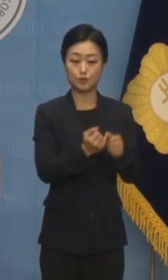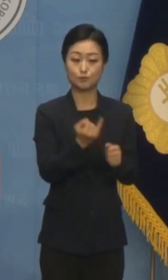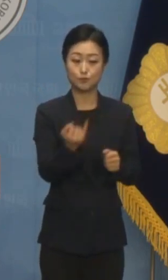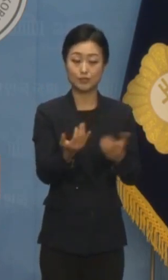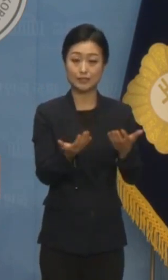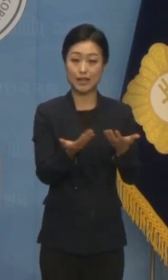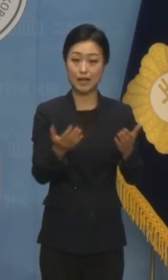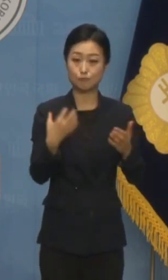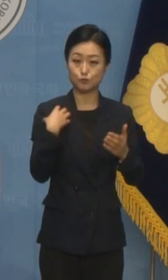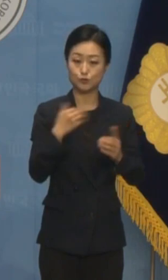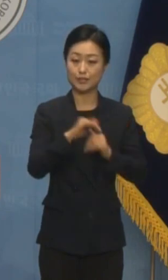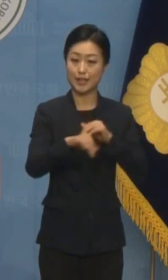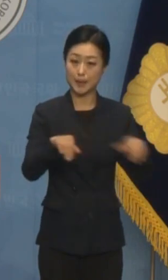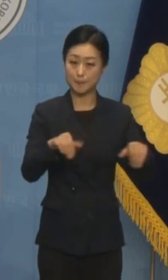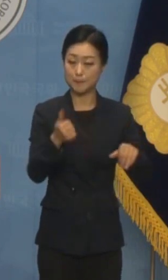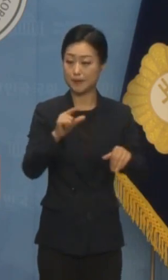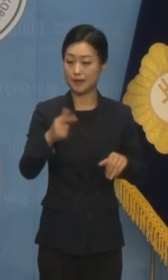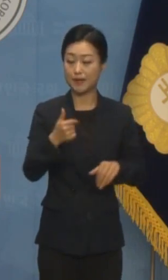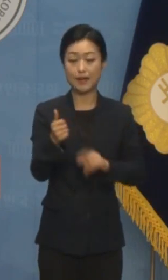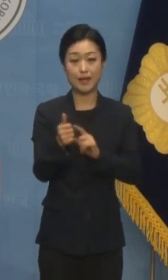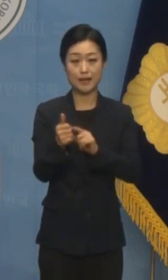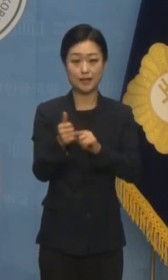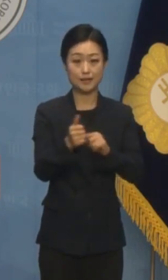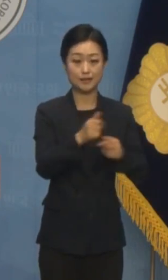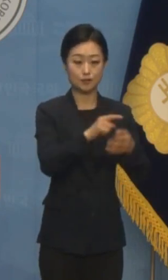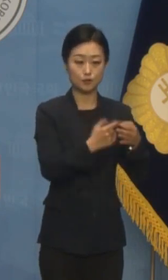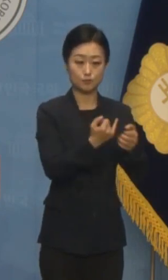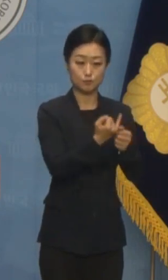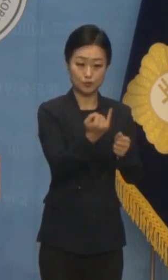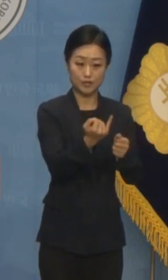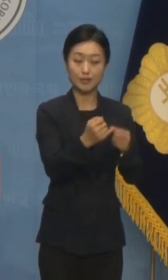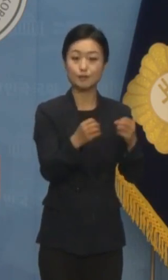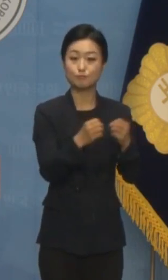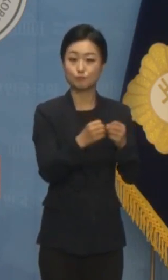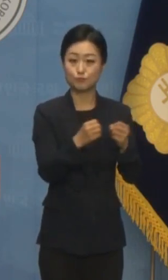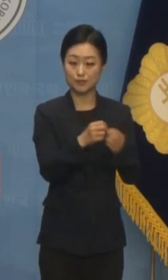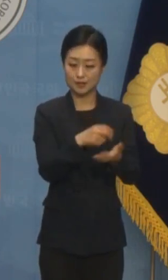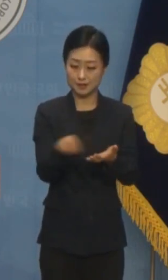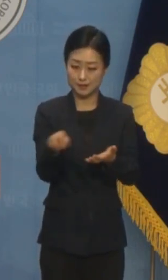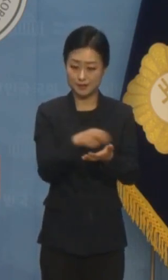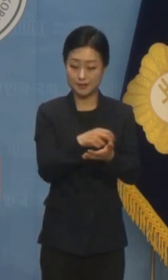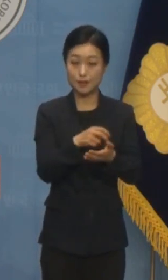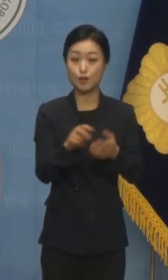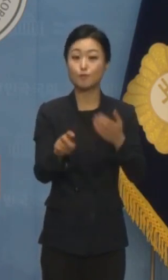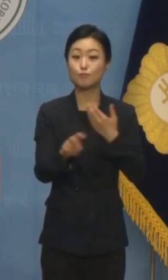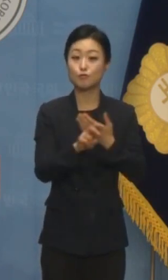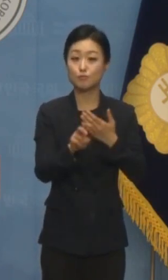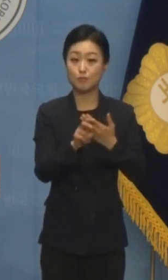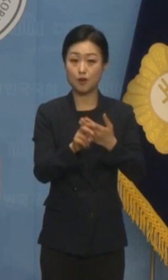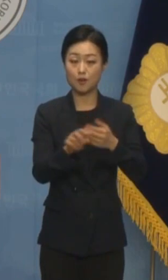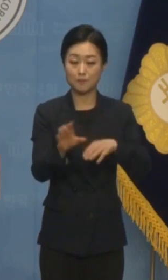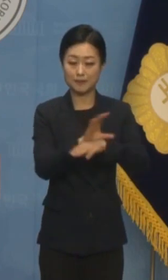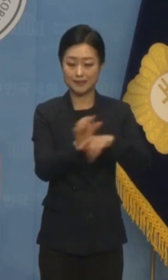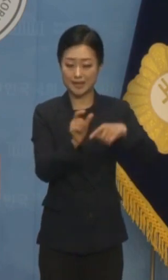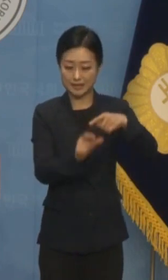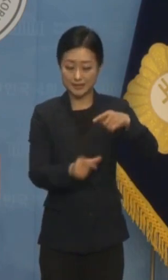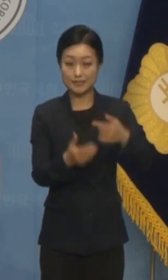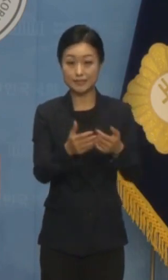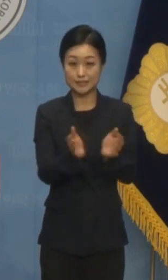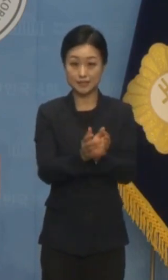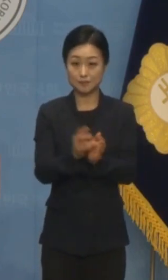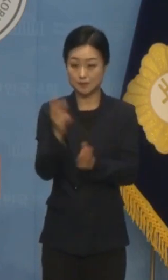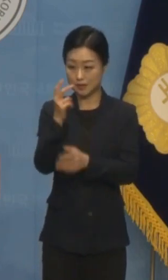당무 개입, 한동훈 후보와 김건희 여사의 불법 댓글팀 운영 의혹에 대해 검경의 수사를 촉구해야